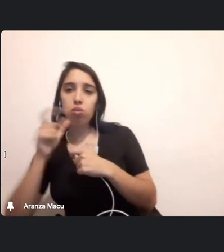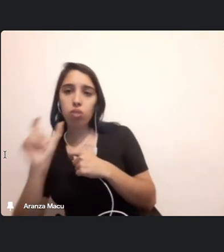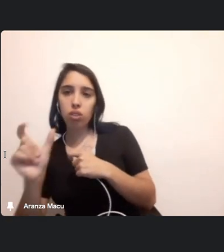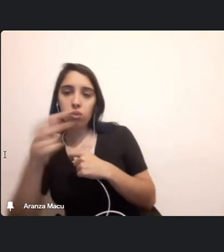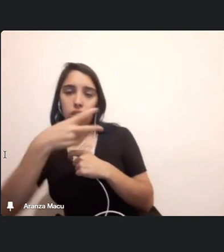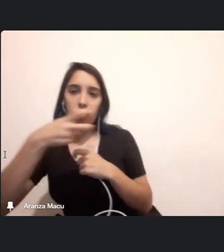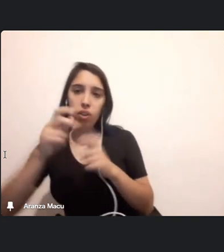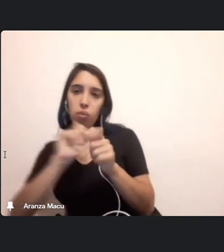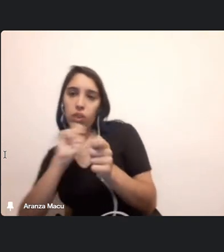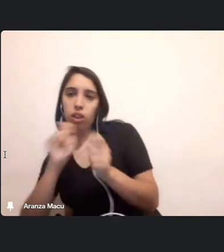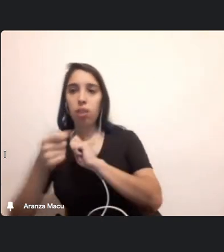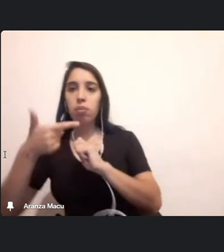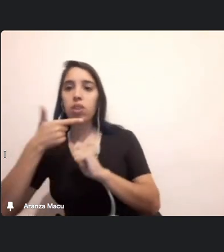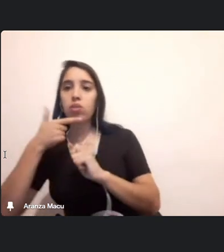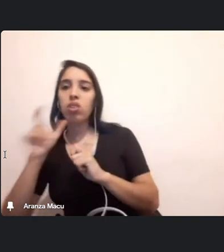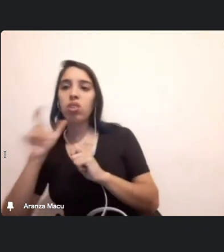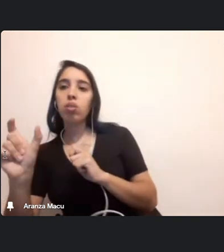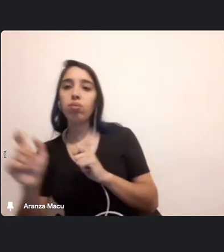sustantivo?